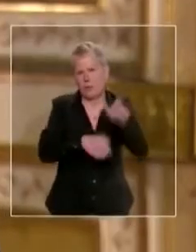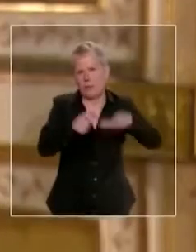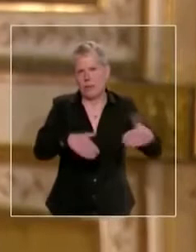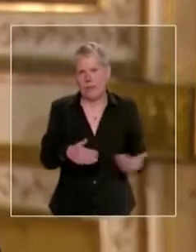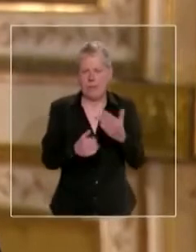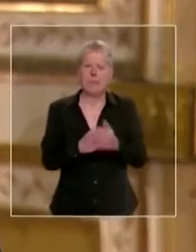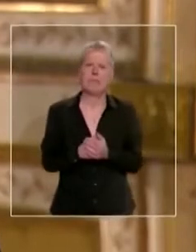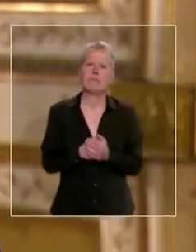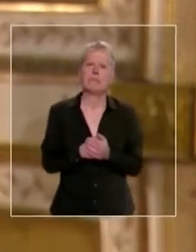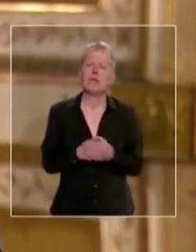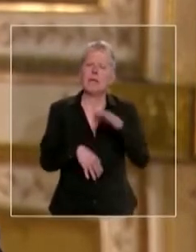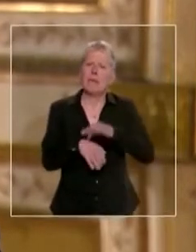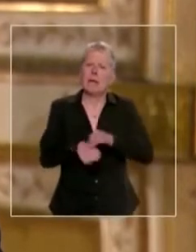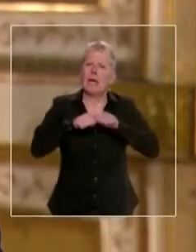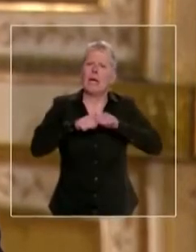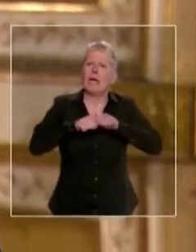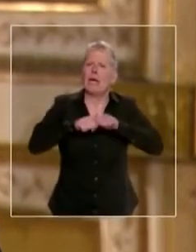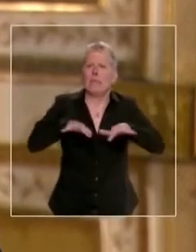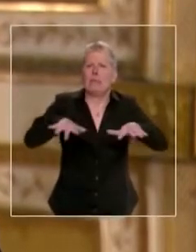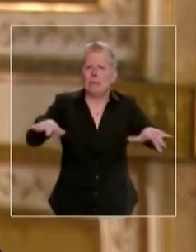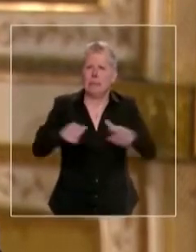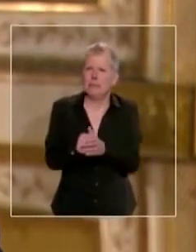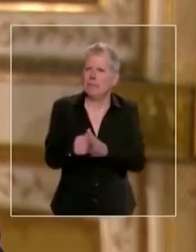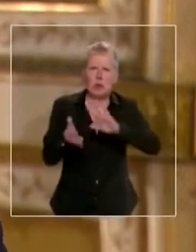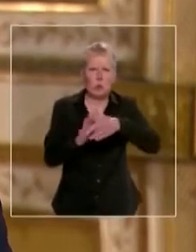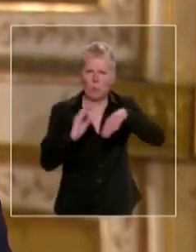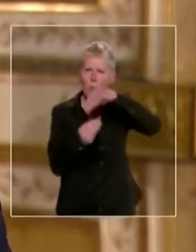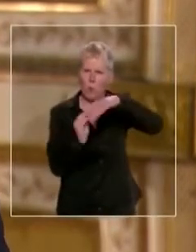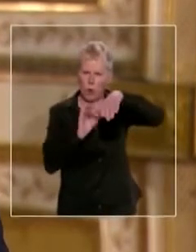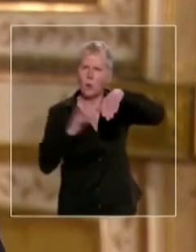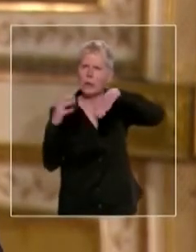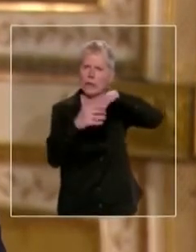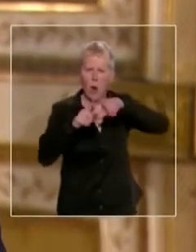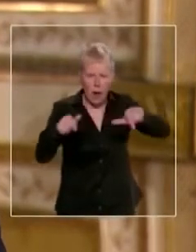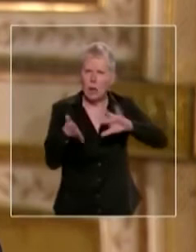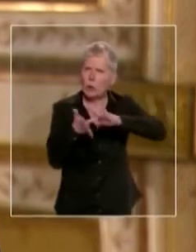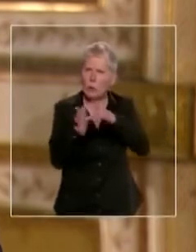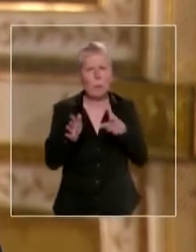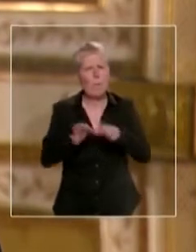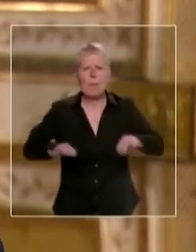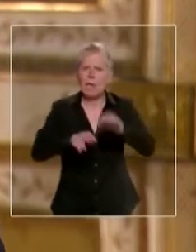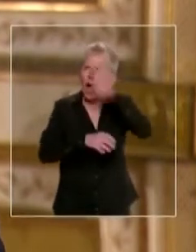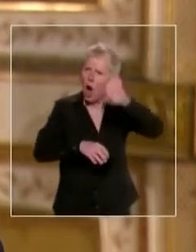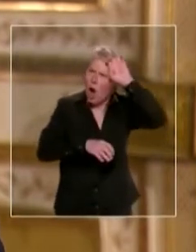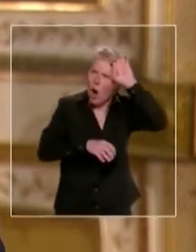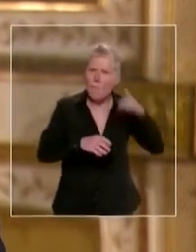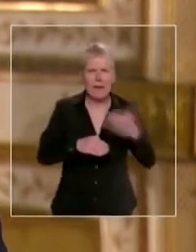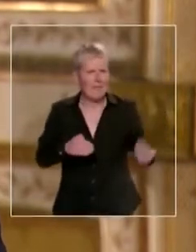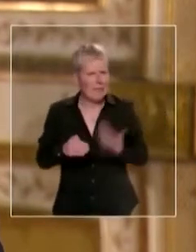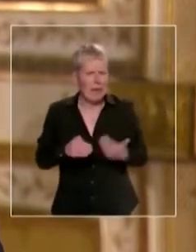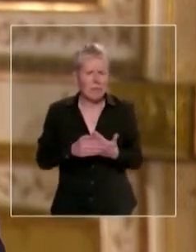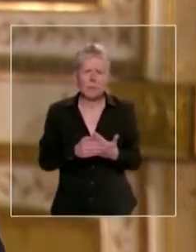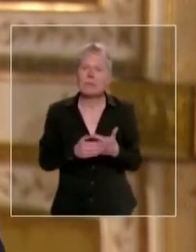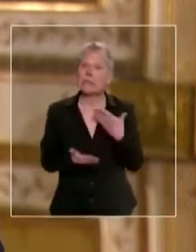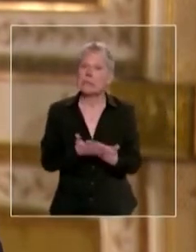Η επιδημία που επηρεάζει όλες τις Ηπείρους και έχει πλήξει όλες τις ευρωπαϊκές χώρες είναι η πιο σοβαρή υγειονομική κρίση που